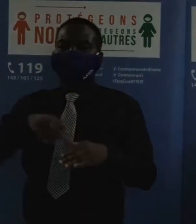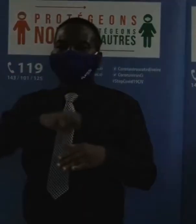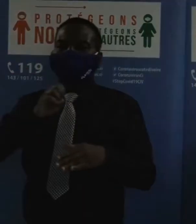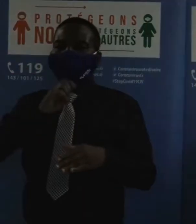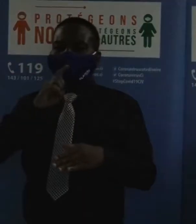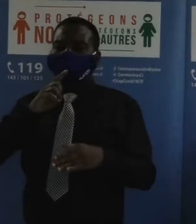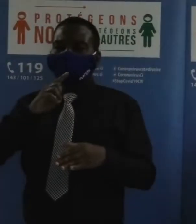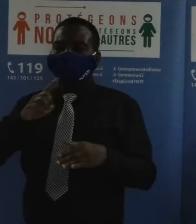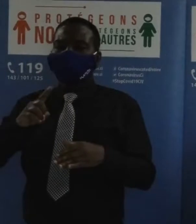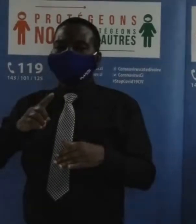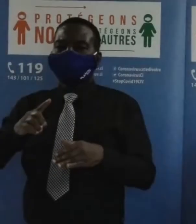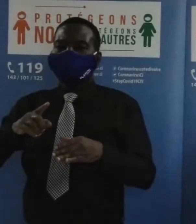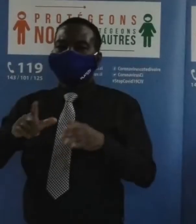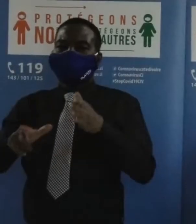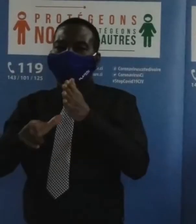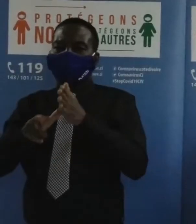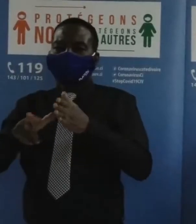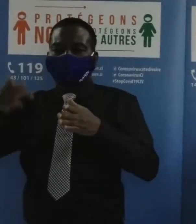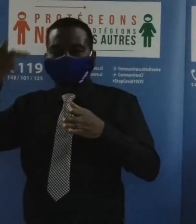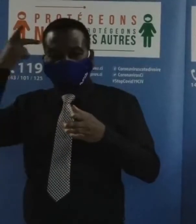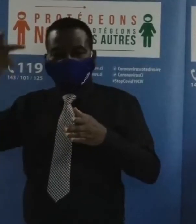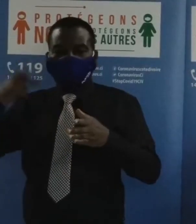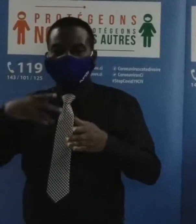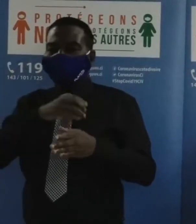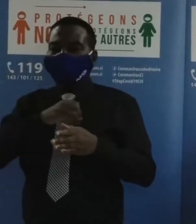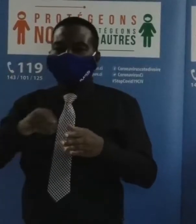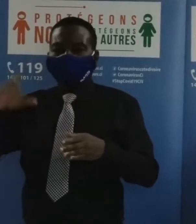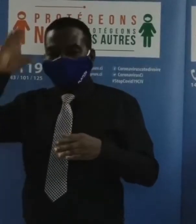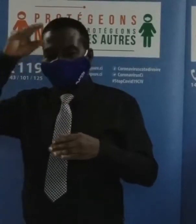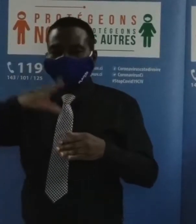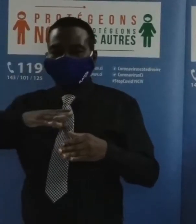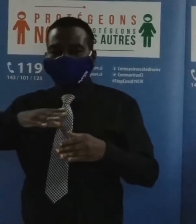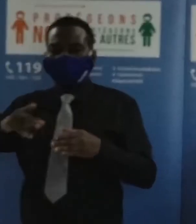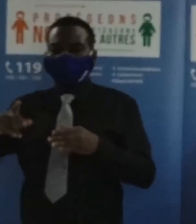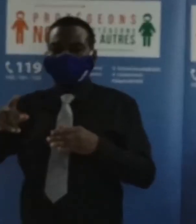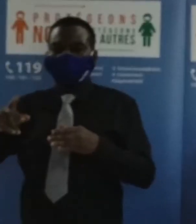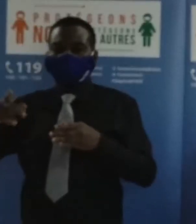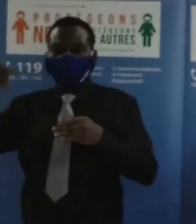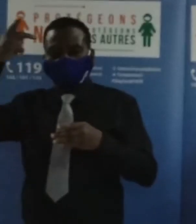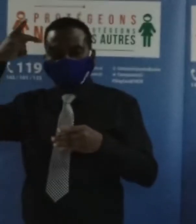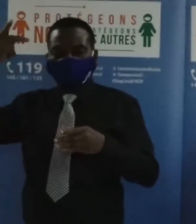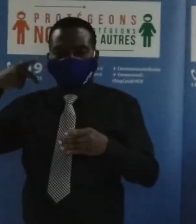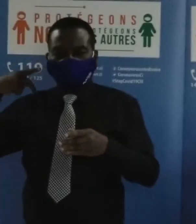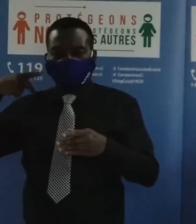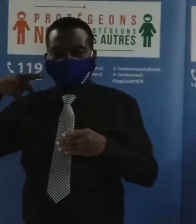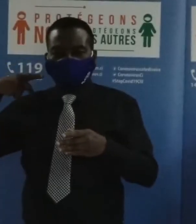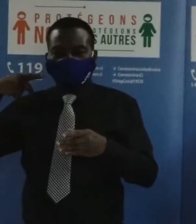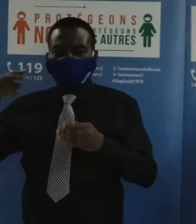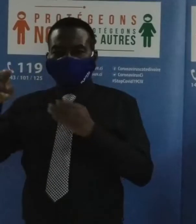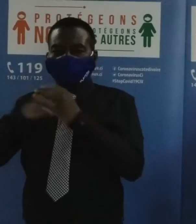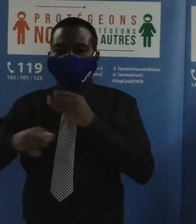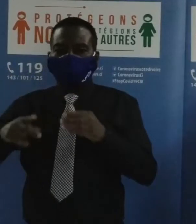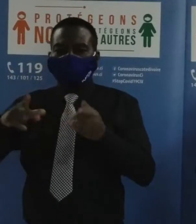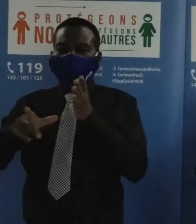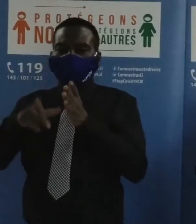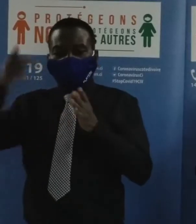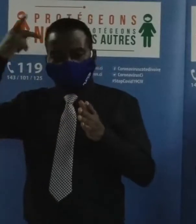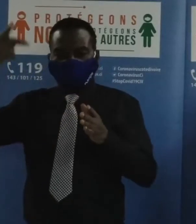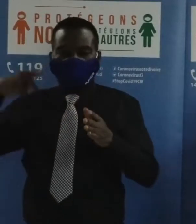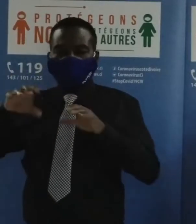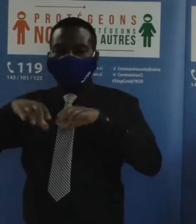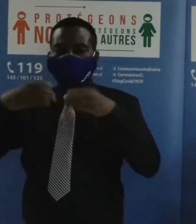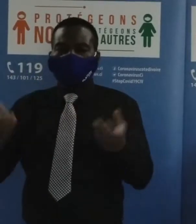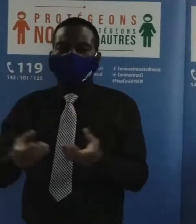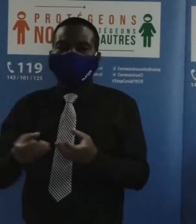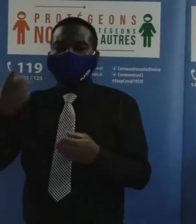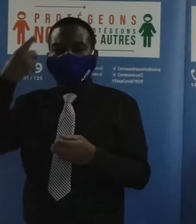président alors que si le préfet de région et le vice président de ce comité ceci pour